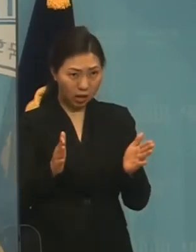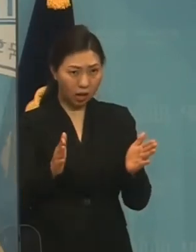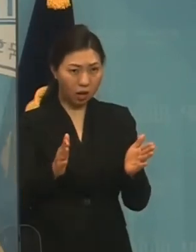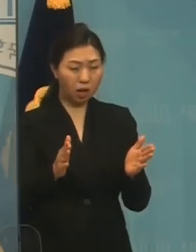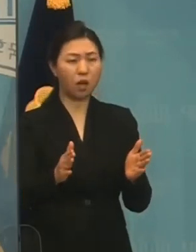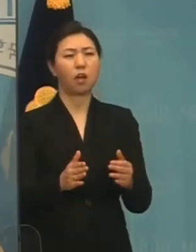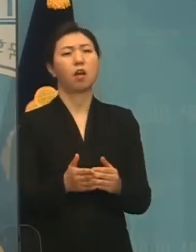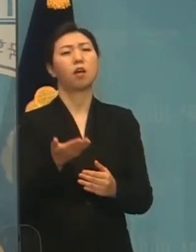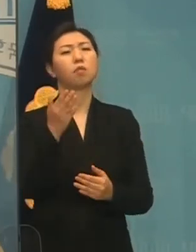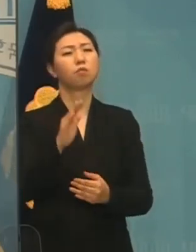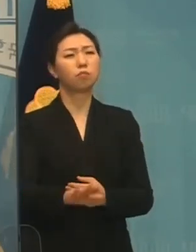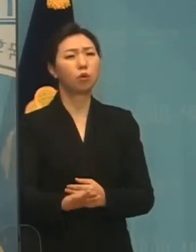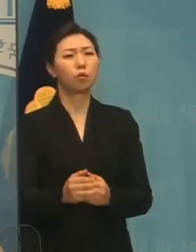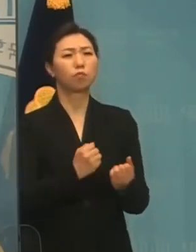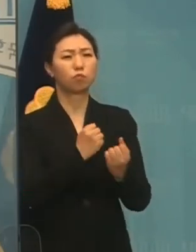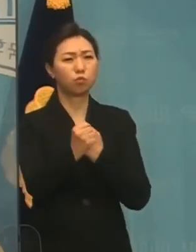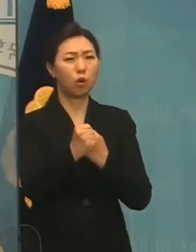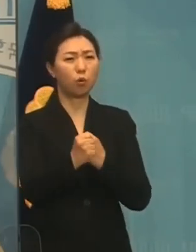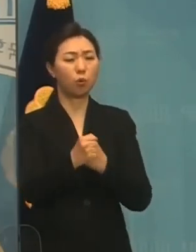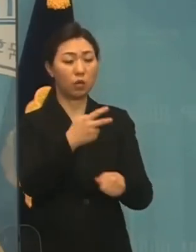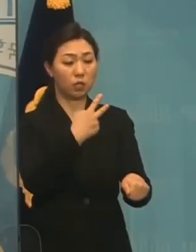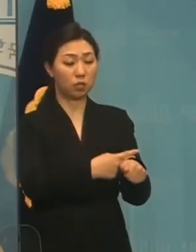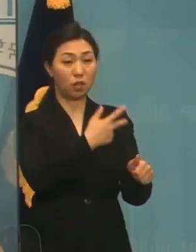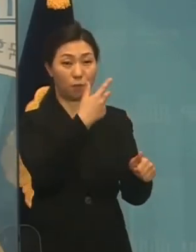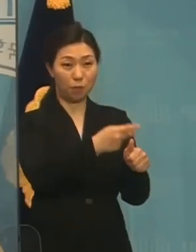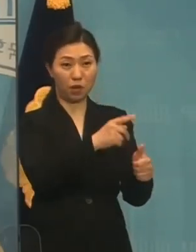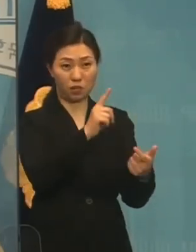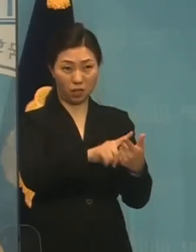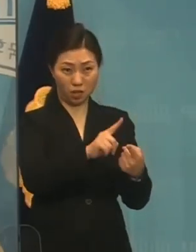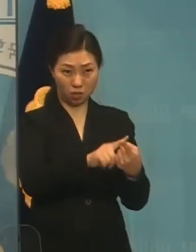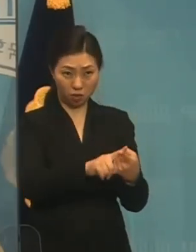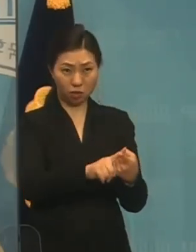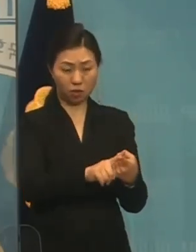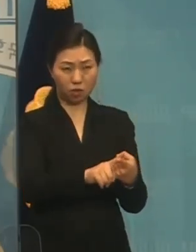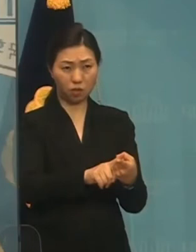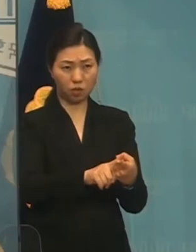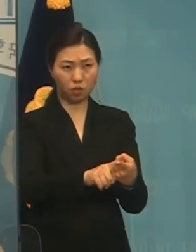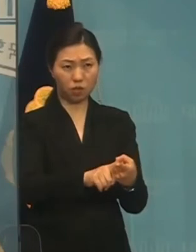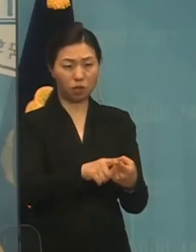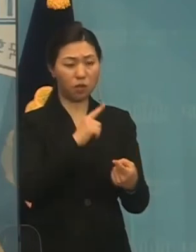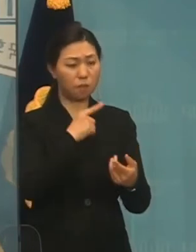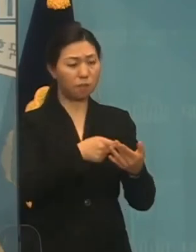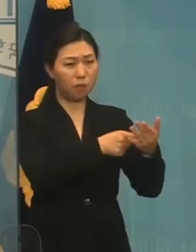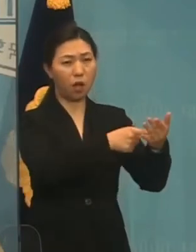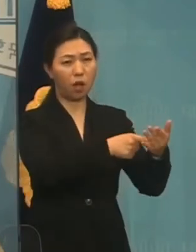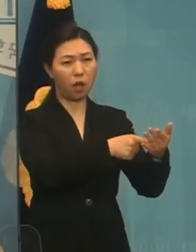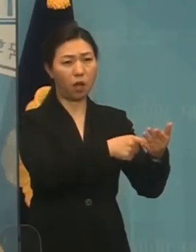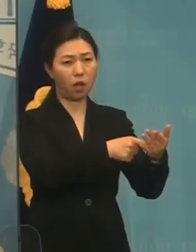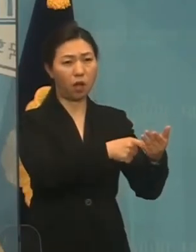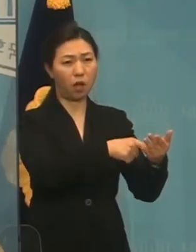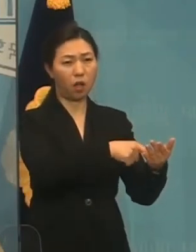순간까지 교사들에 대한 백신 우선 접종 문제가 수용되고 있지 않습니다.